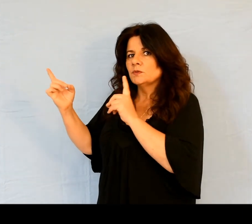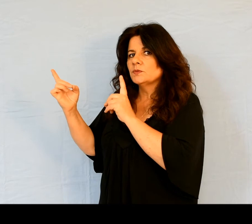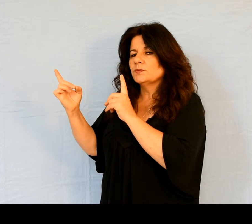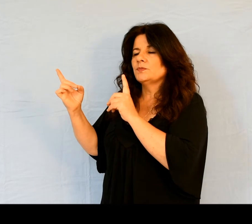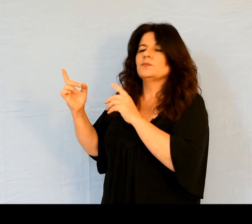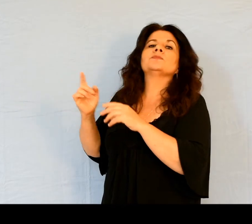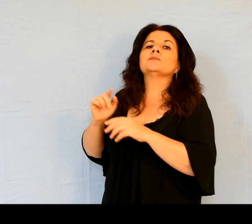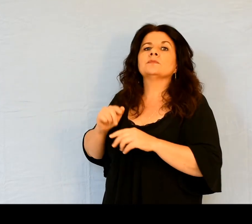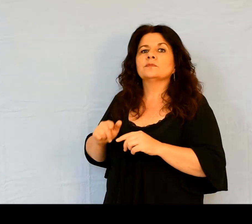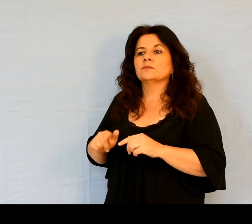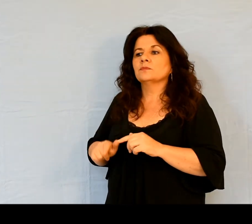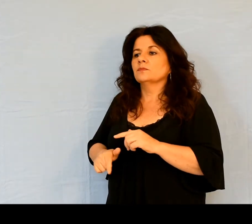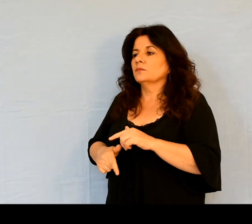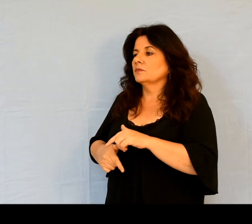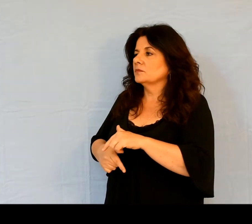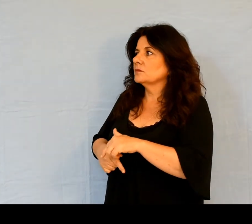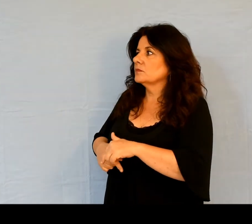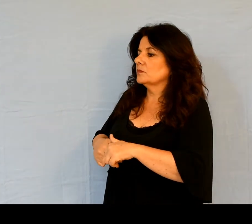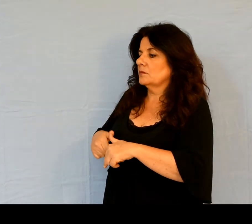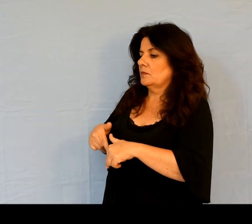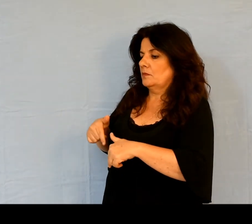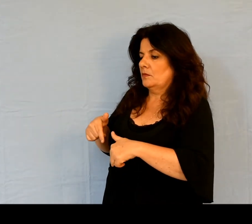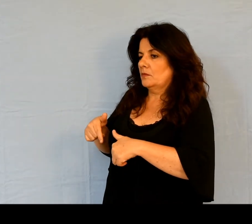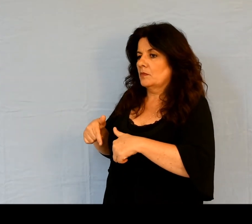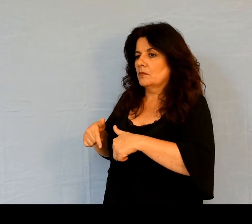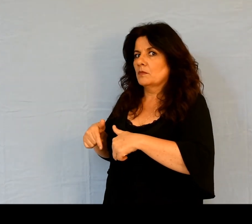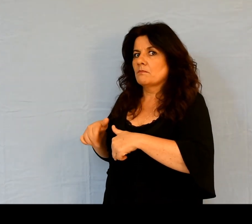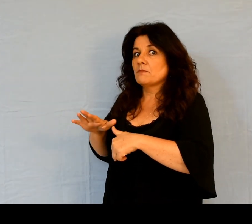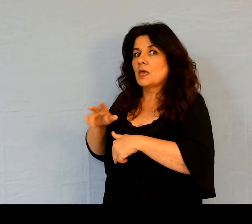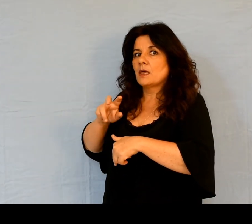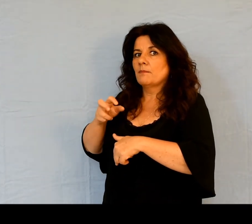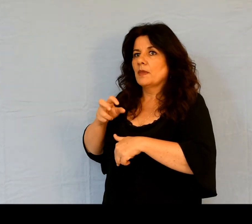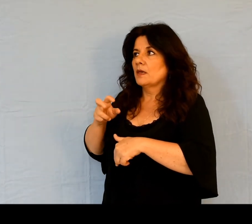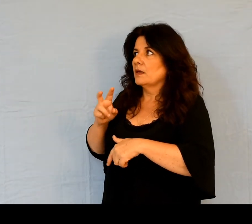Mais voyant la force du vent, il eut peur.